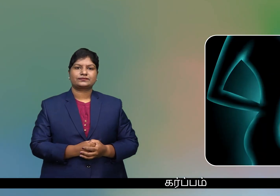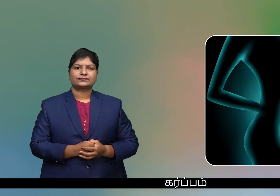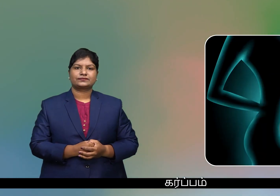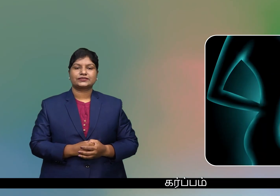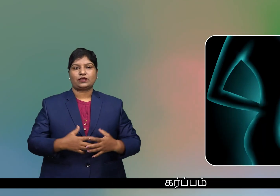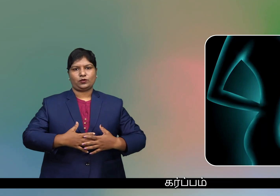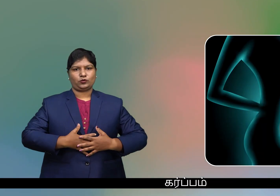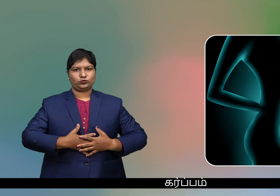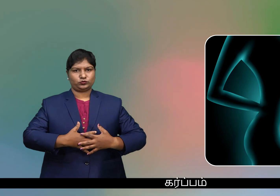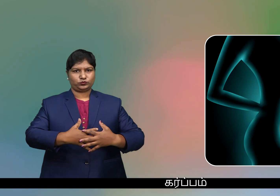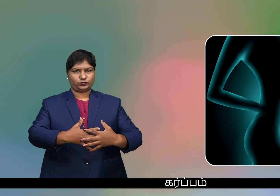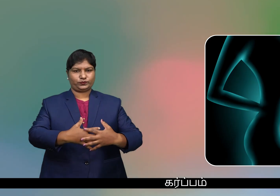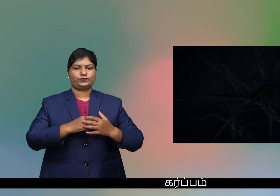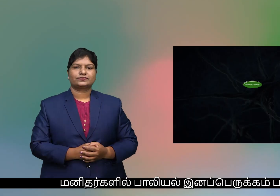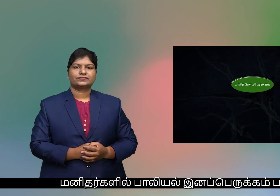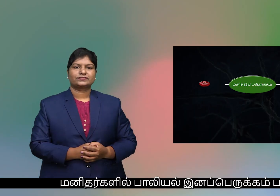கர்ப்பம்.